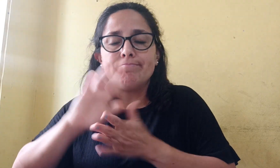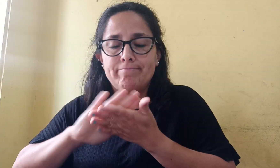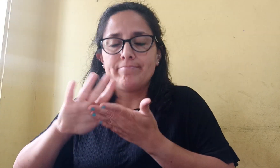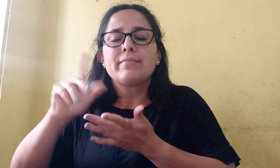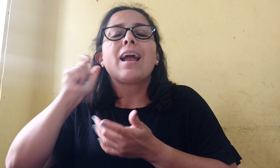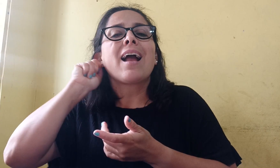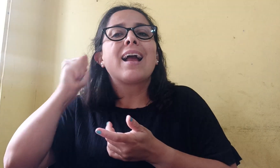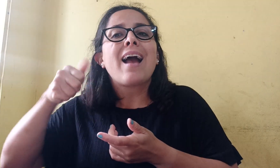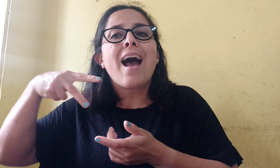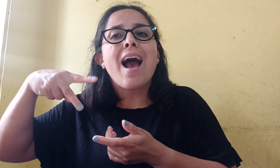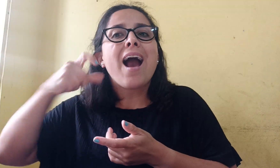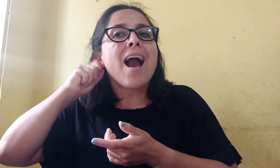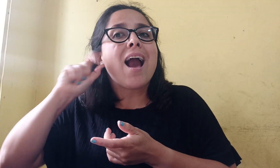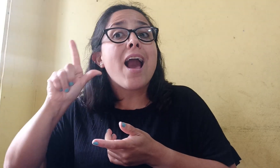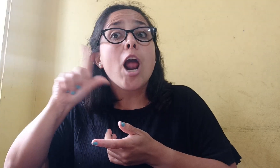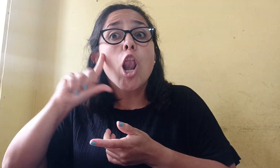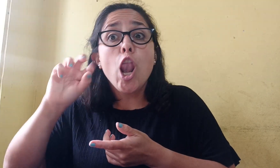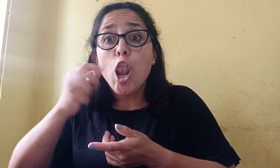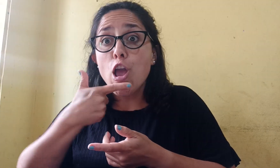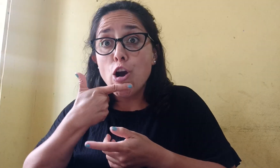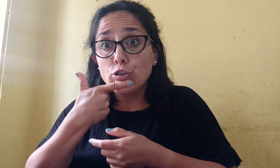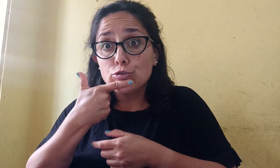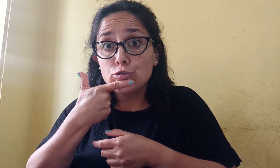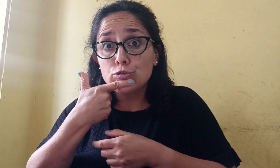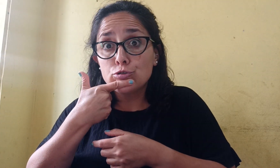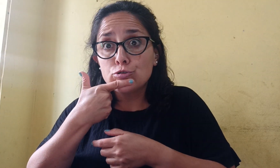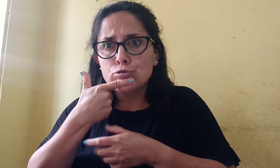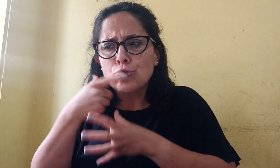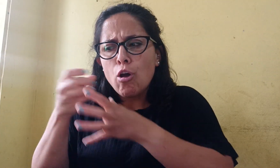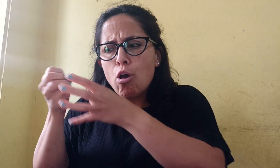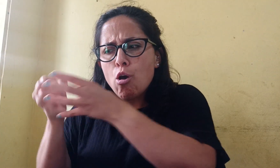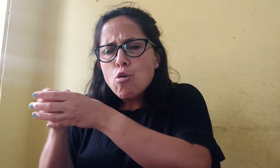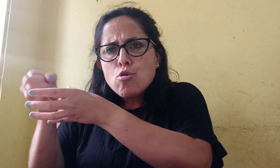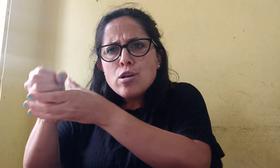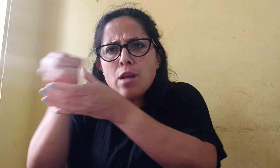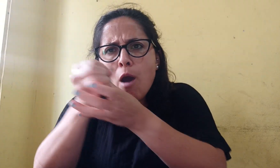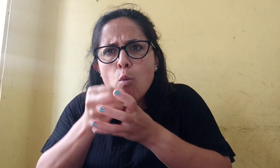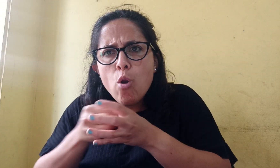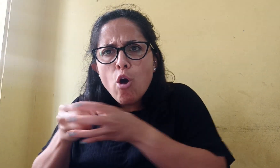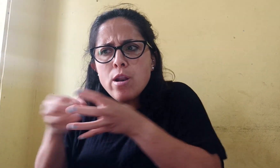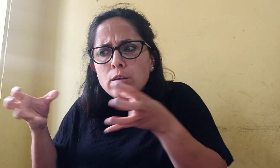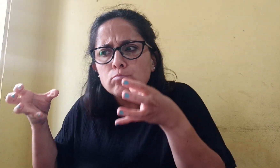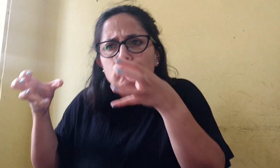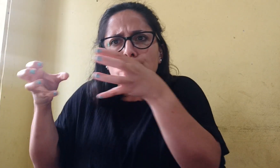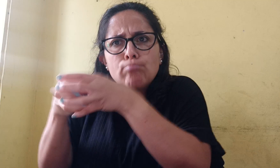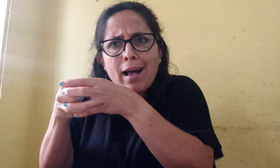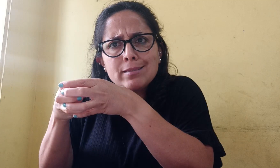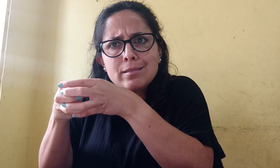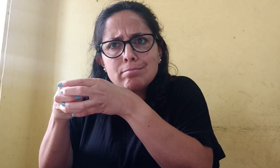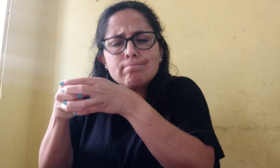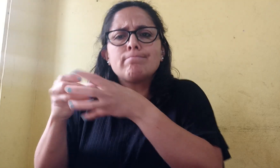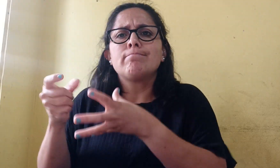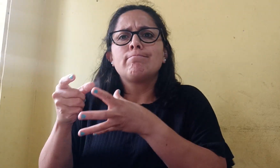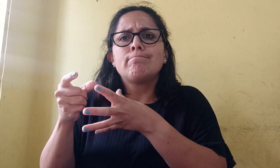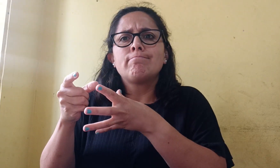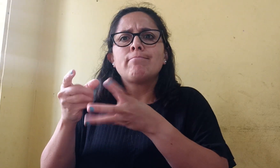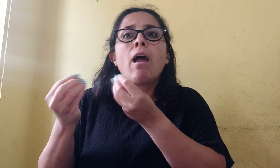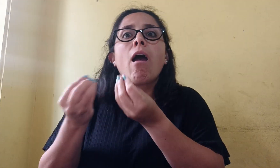masa de cuerpos celulares, digamos, de neuronas, que están fuera del encéfalo